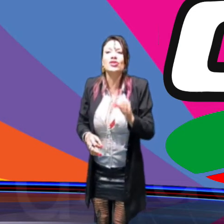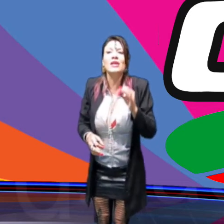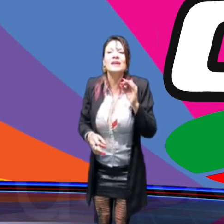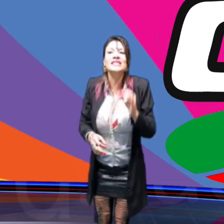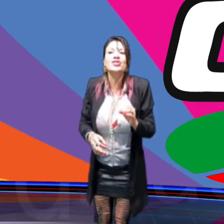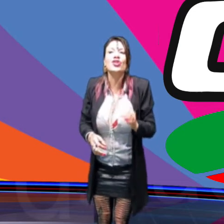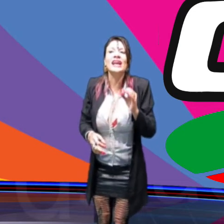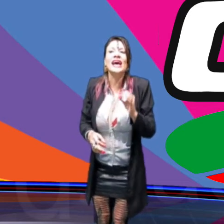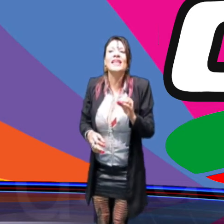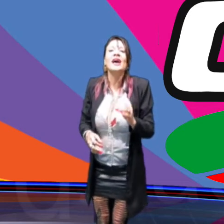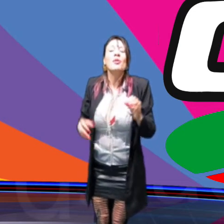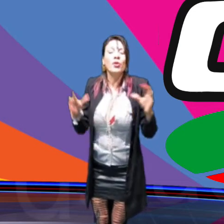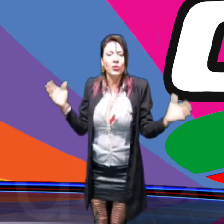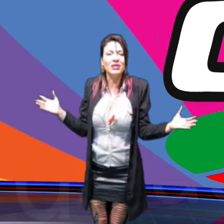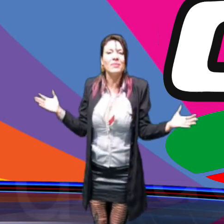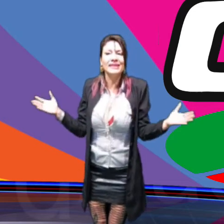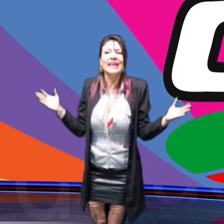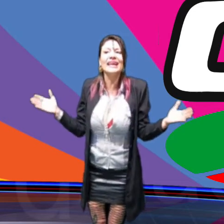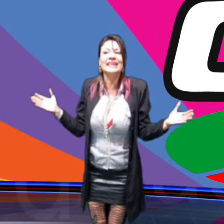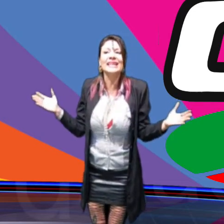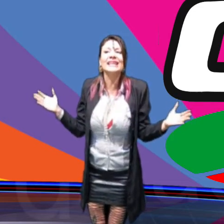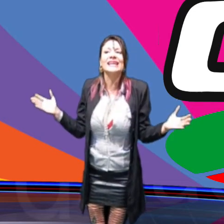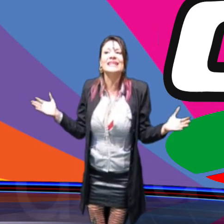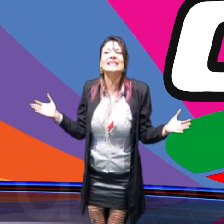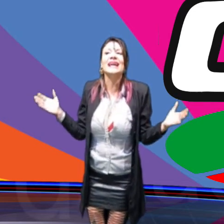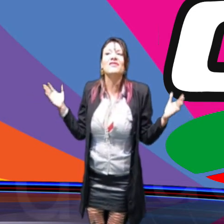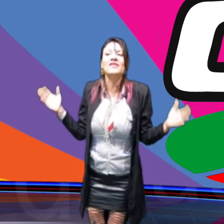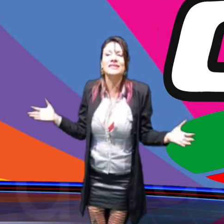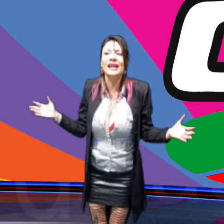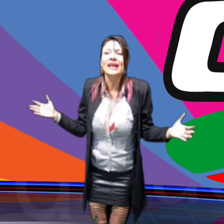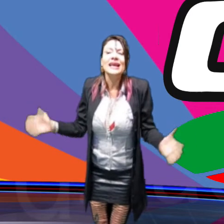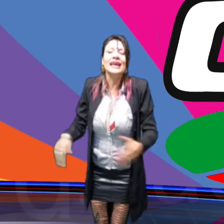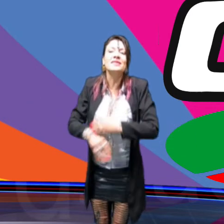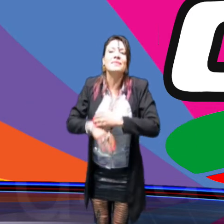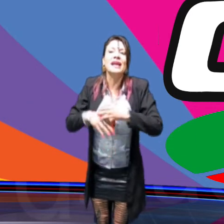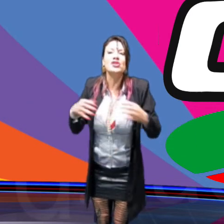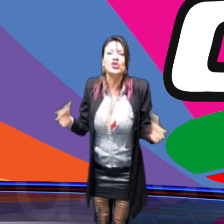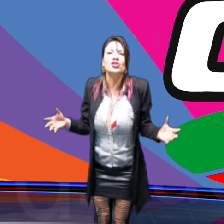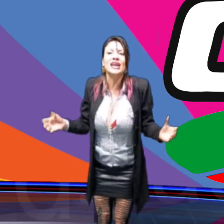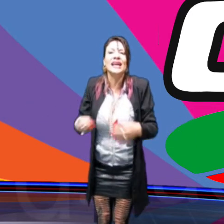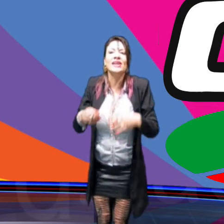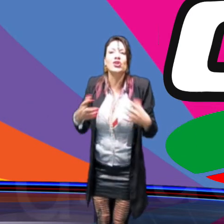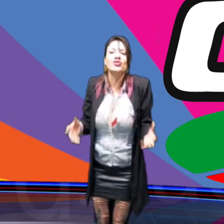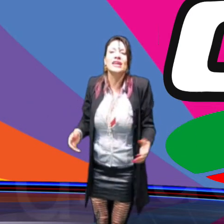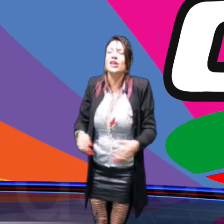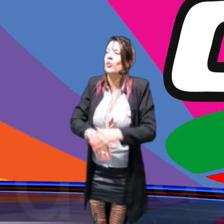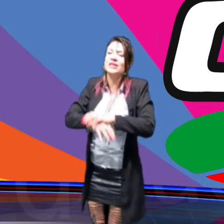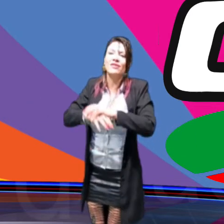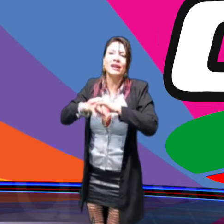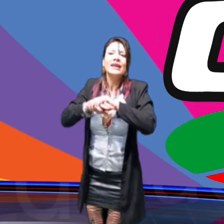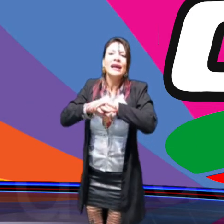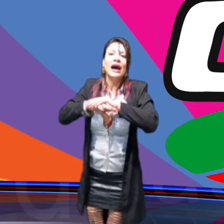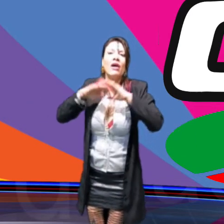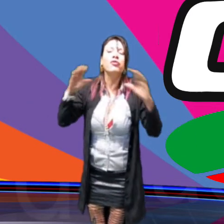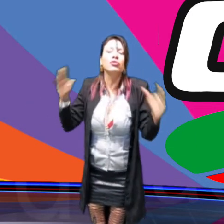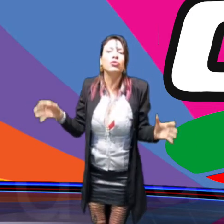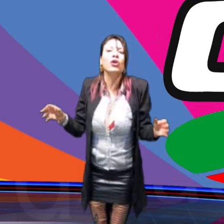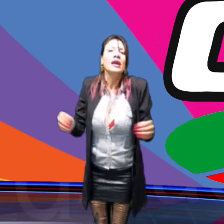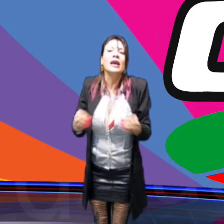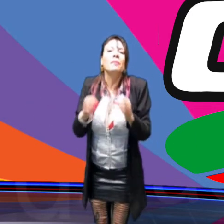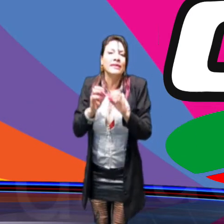del payaso creada por justamente esta inteligencia artificial, que es maravillosa, que es grandiosa y que nos va a llevar a un